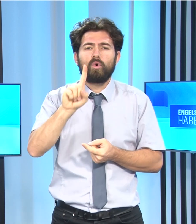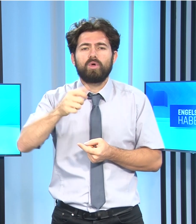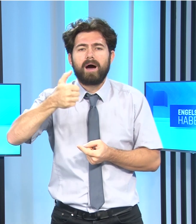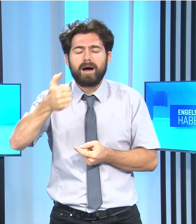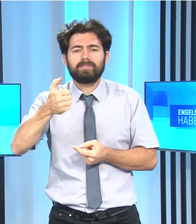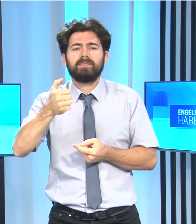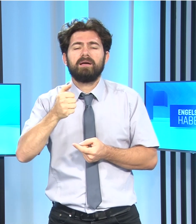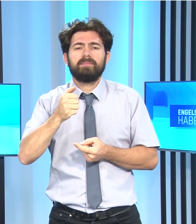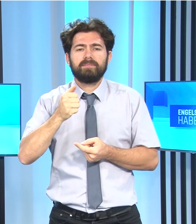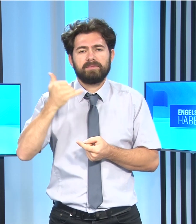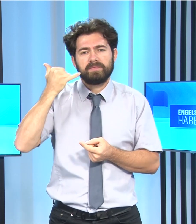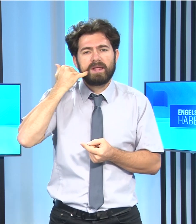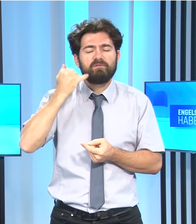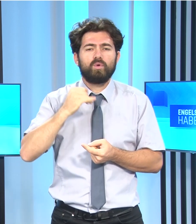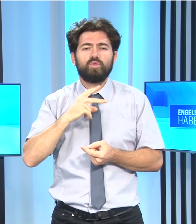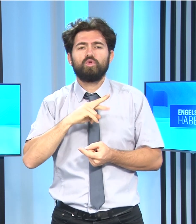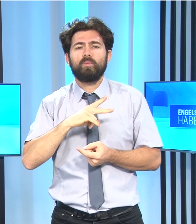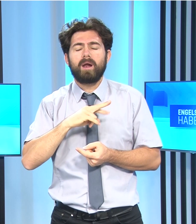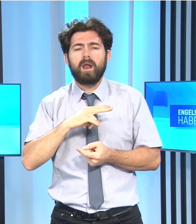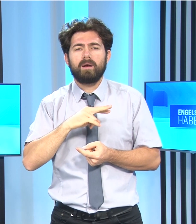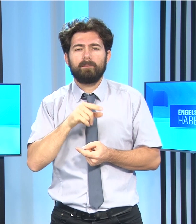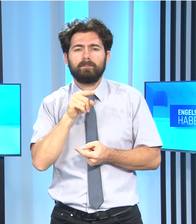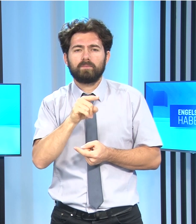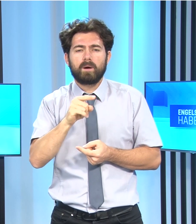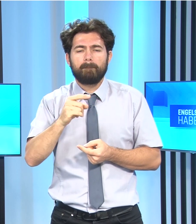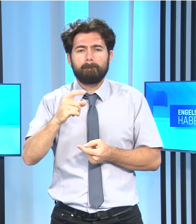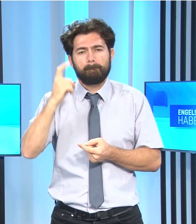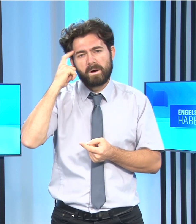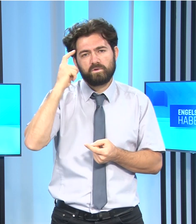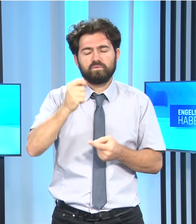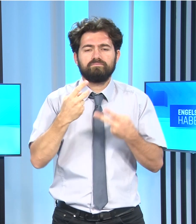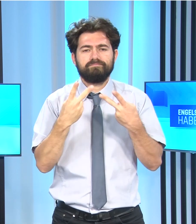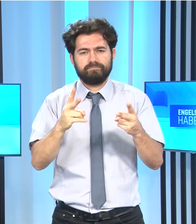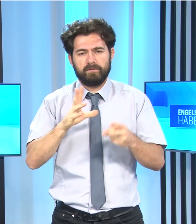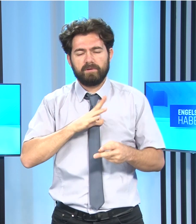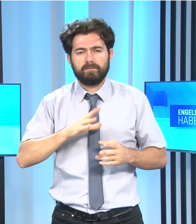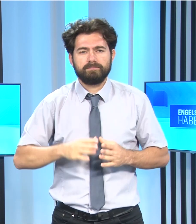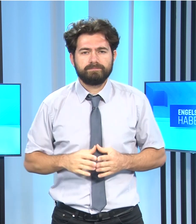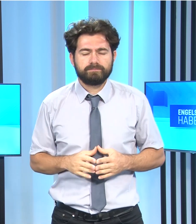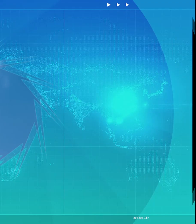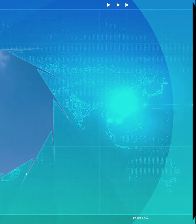22-83-0-16 telefon numaralarından başvuru yapılabilecek.